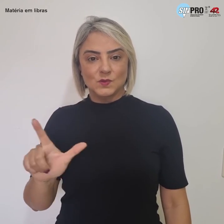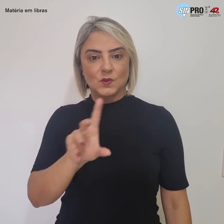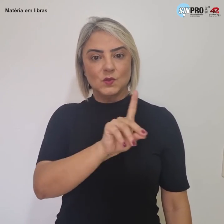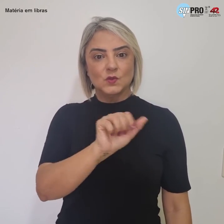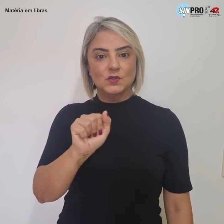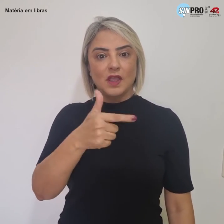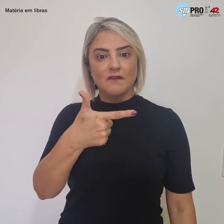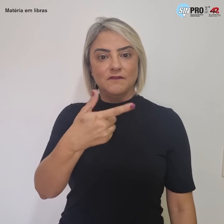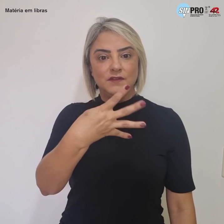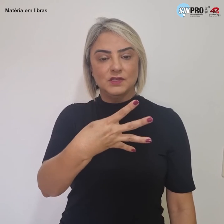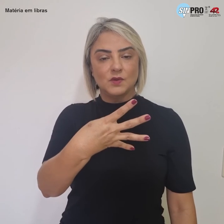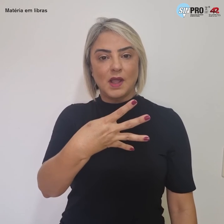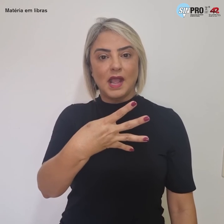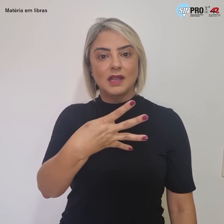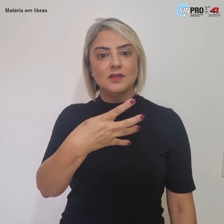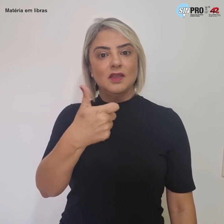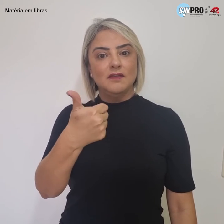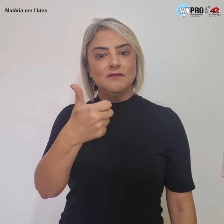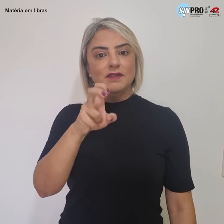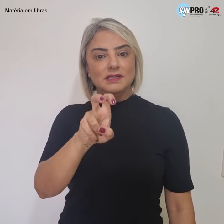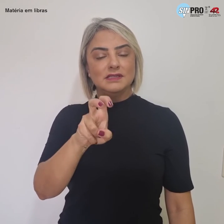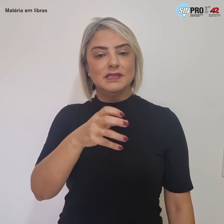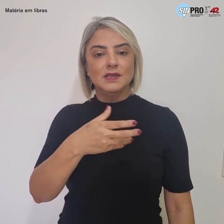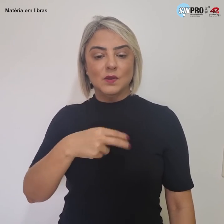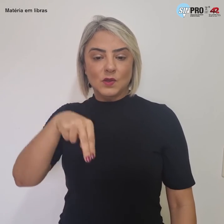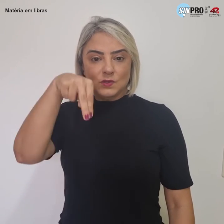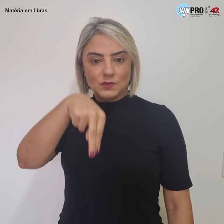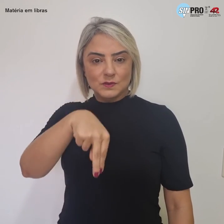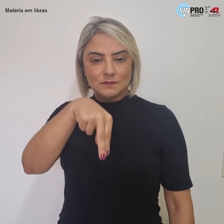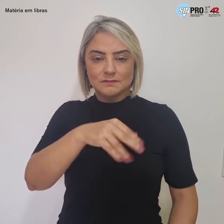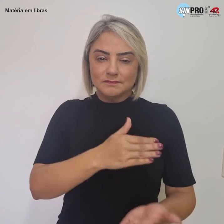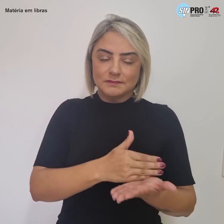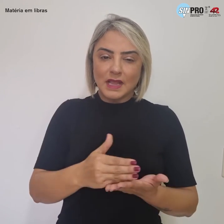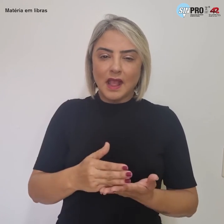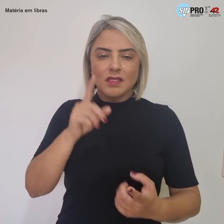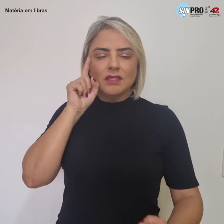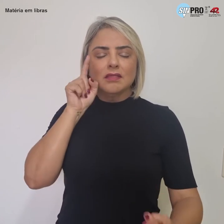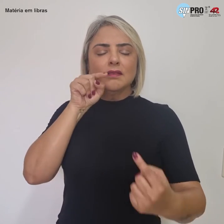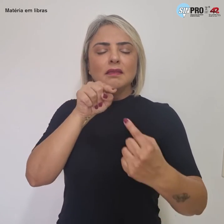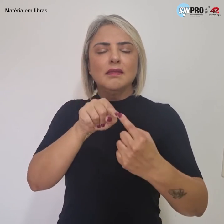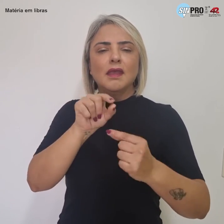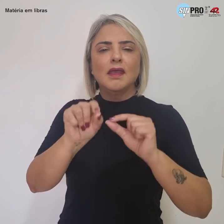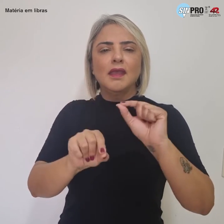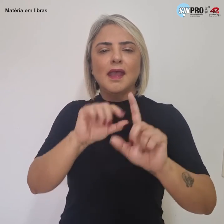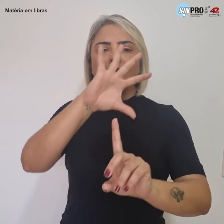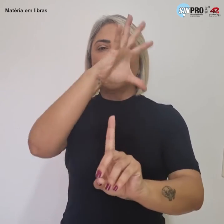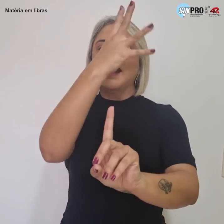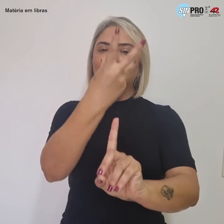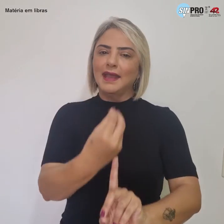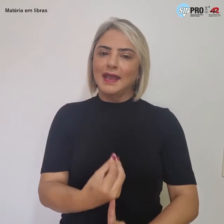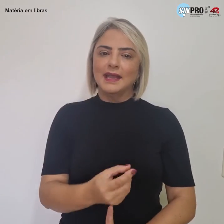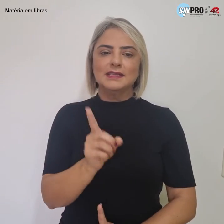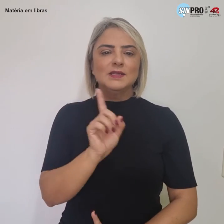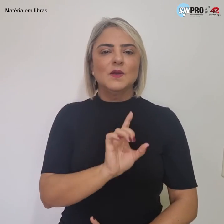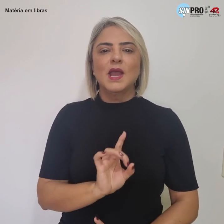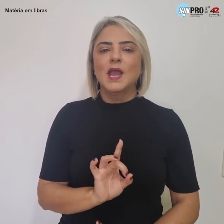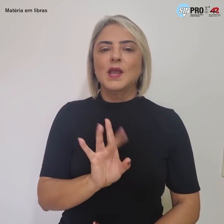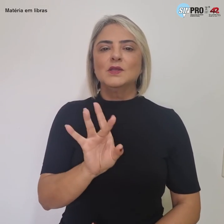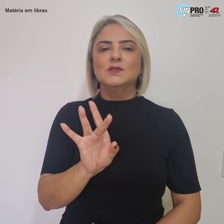24 e 25 de novembro, a partir da ideia de que a arte não é só o que está no